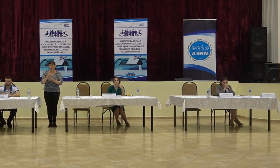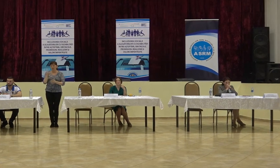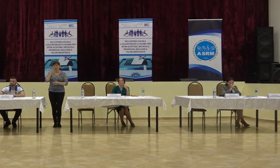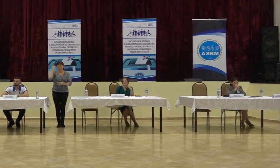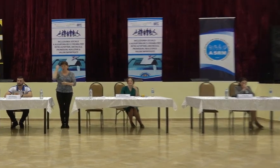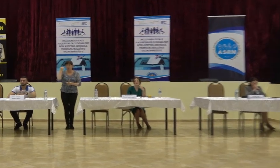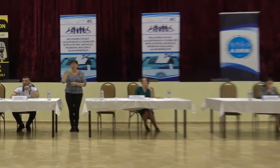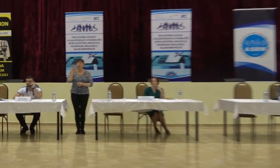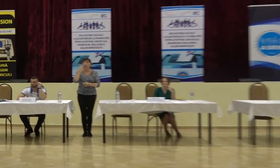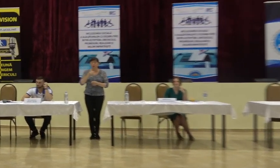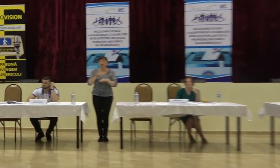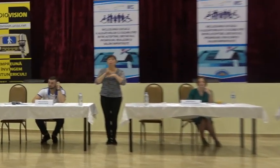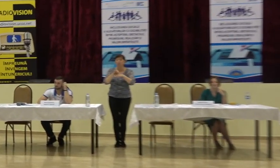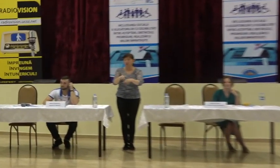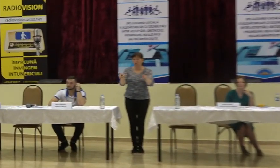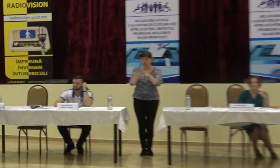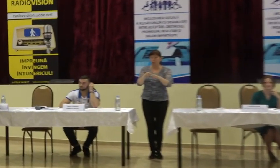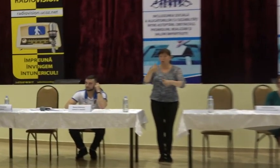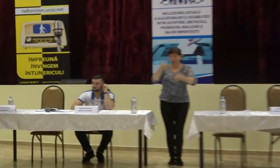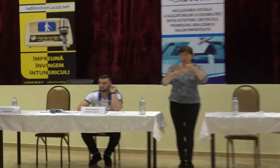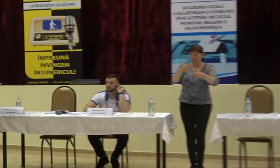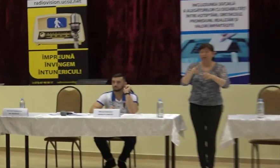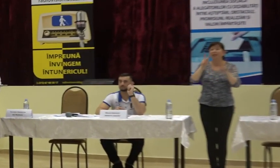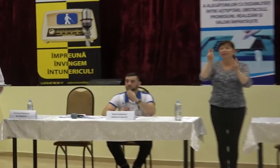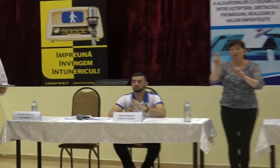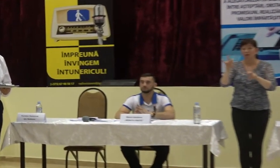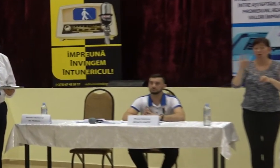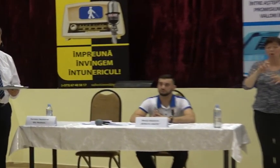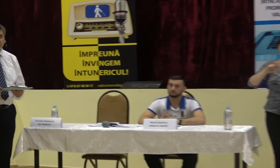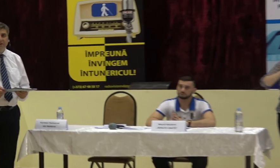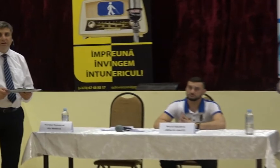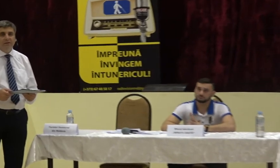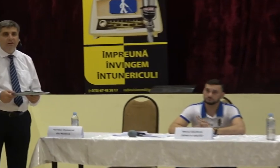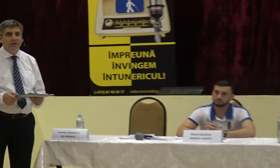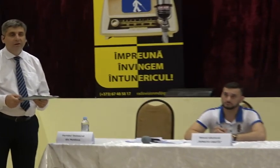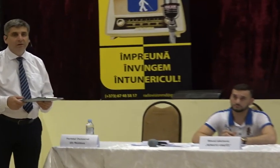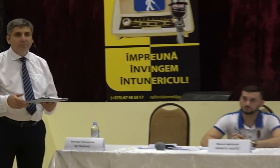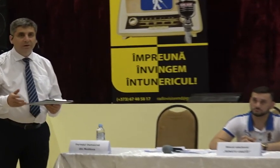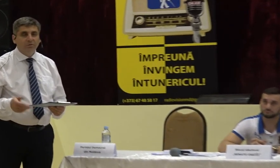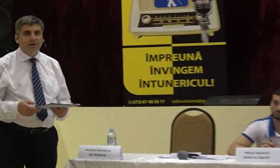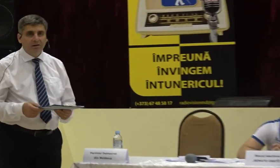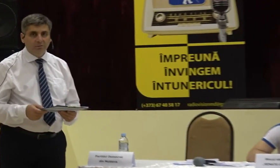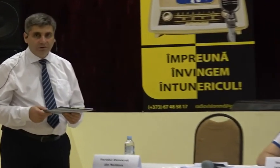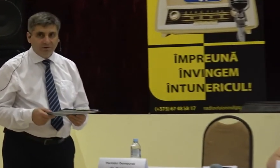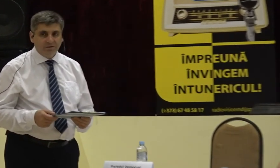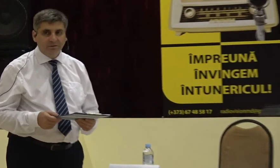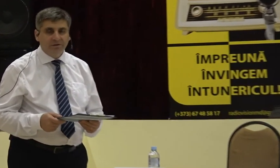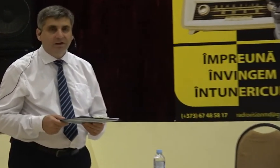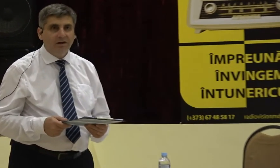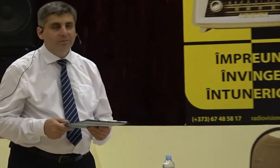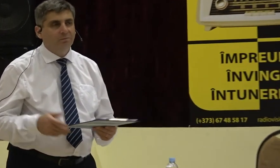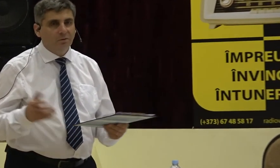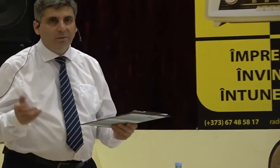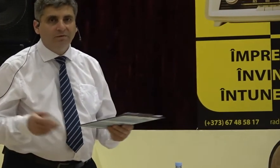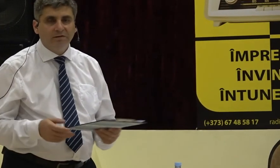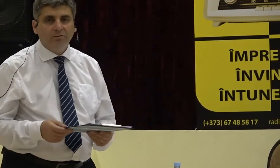Republica Moldova când se organizează o dezbatere tematică pe o problemă care ține de persoanele cu necesități